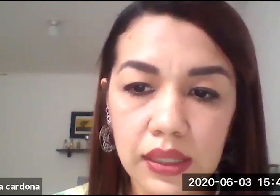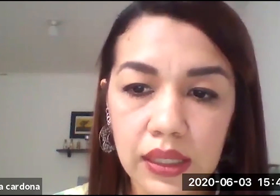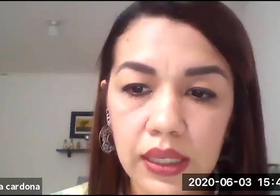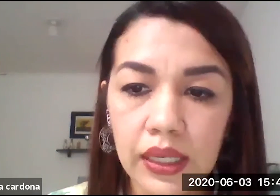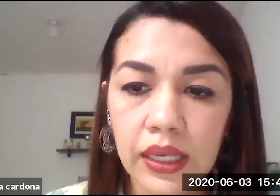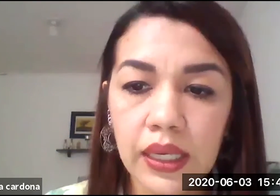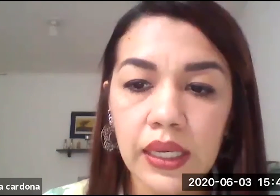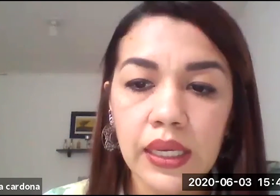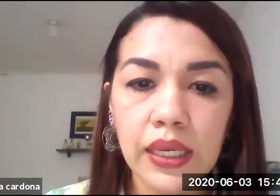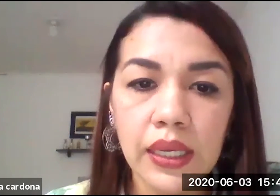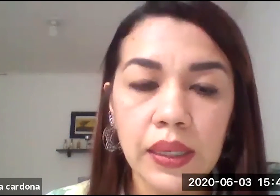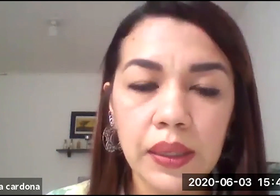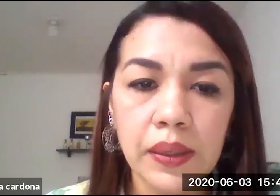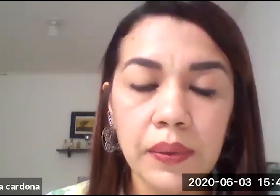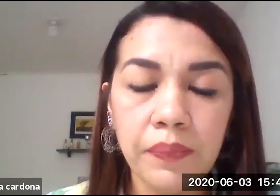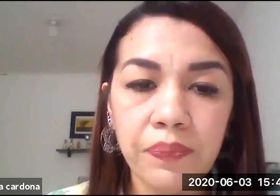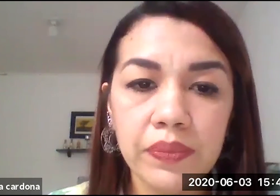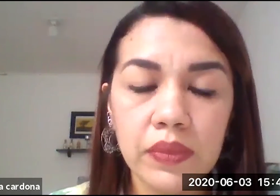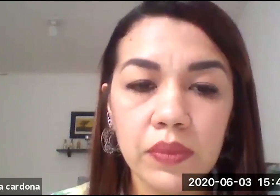Cortés.